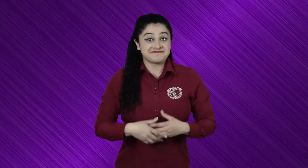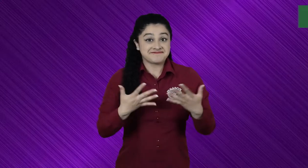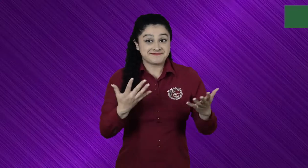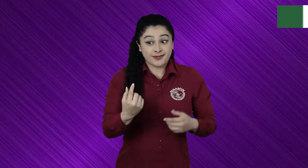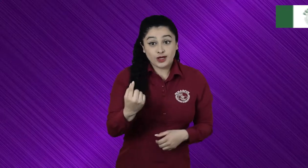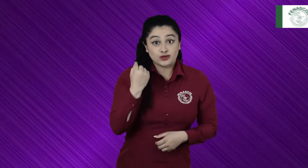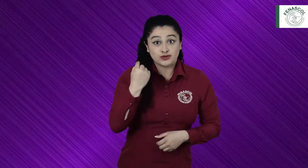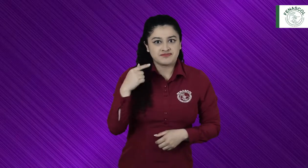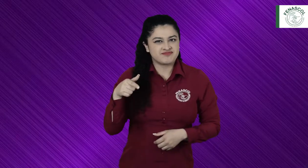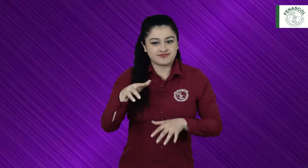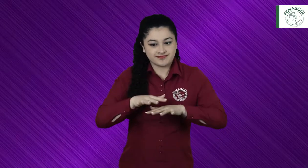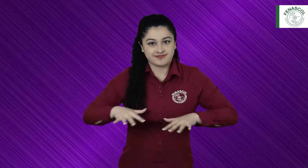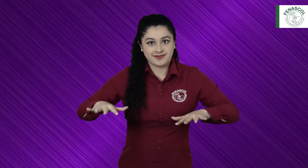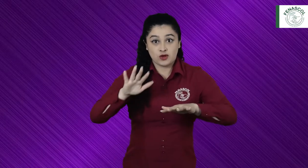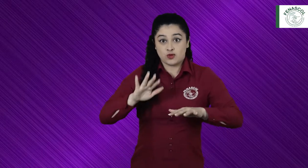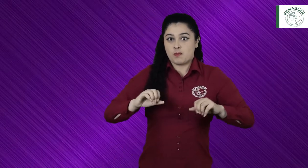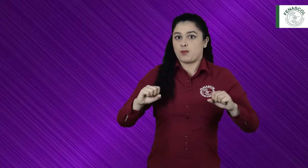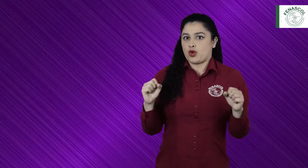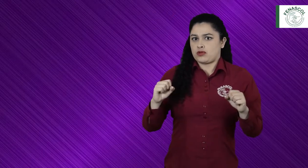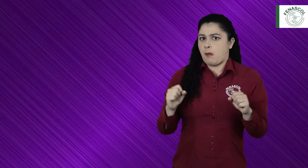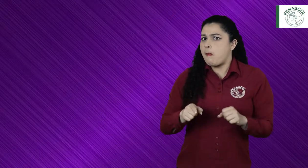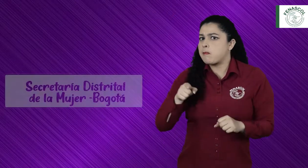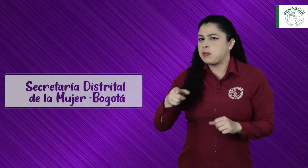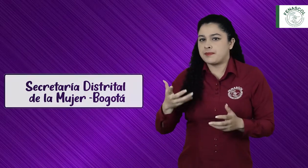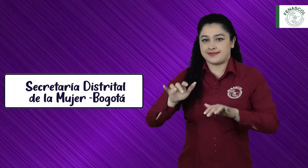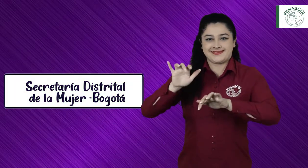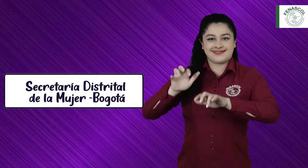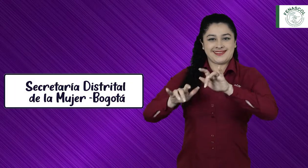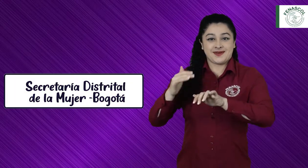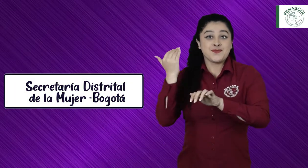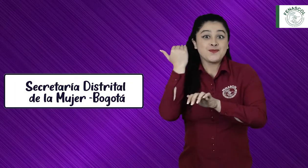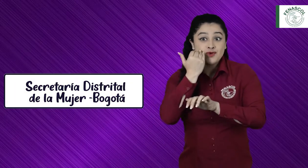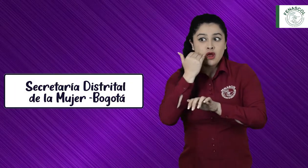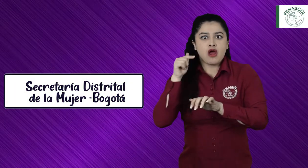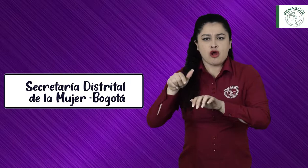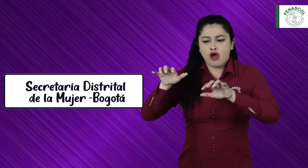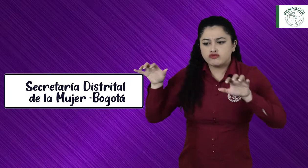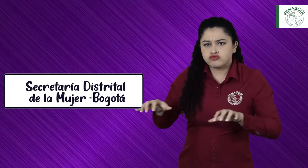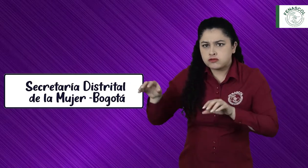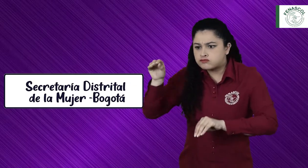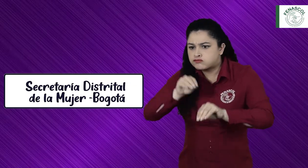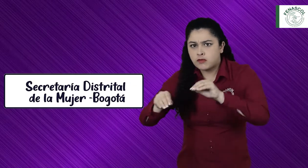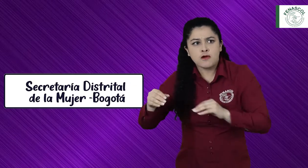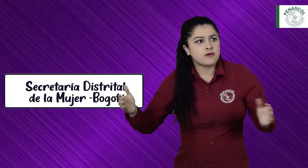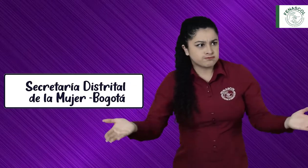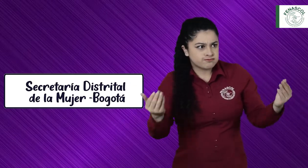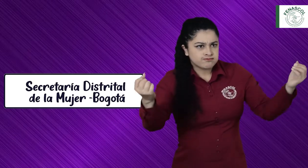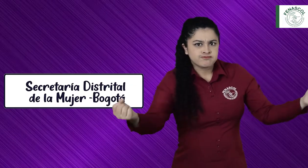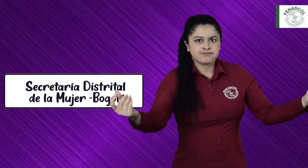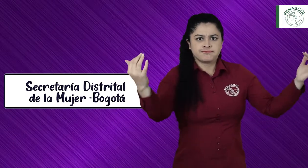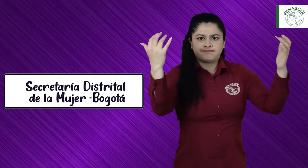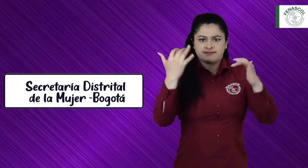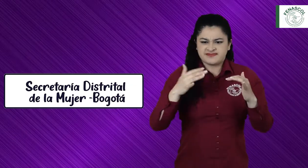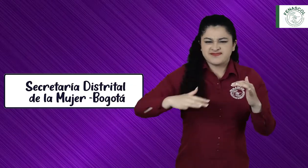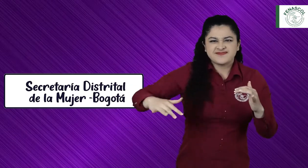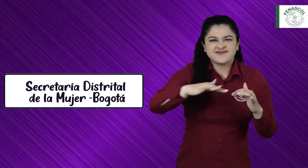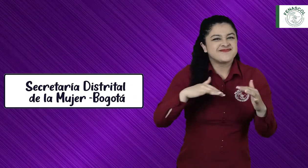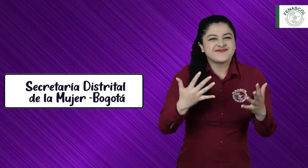hace poco en Bogotá la secretaría distrital de la mujer llevó a cabo el tercer foro